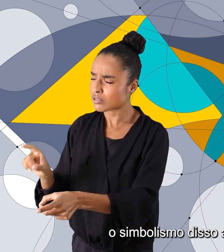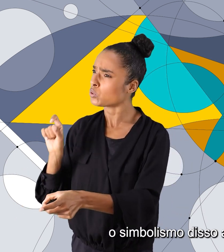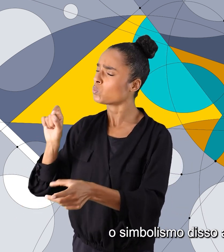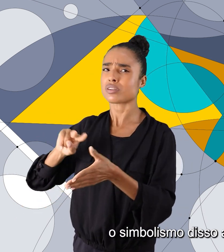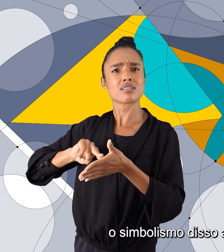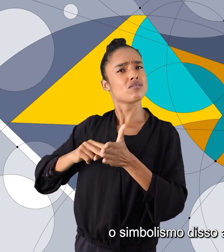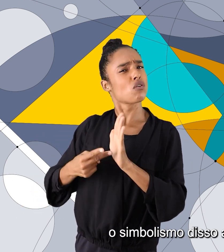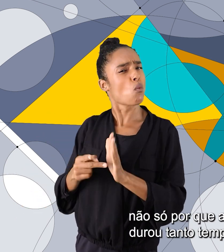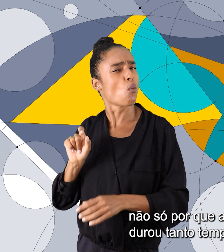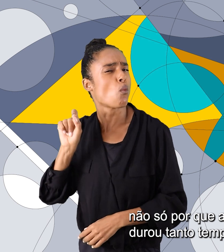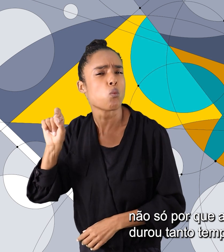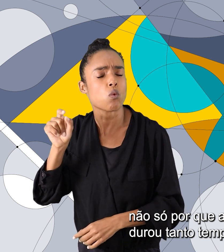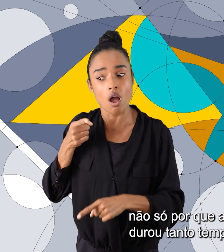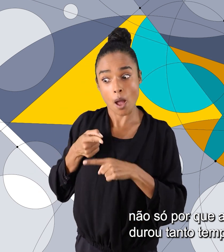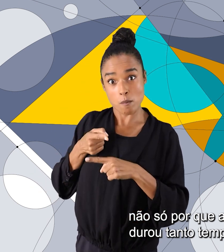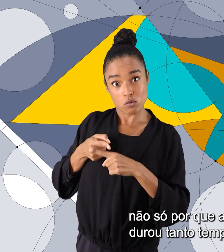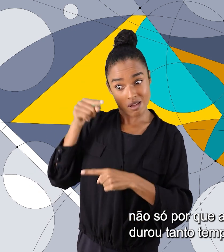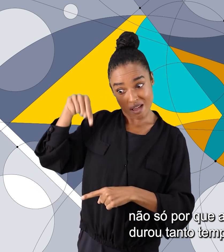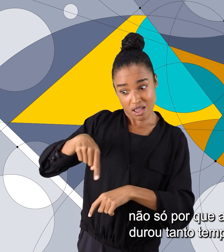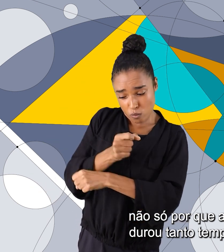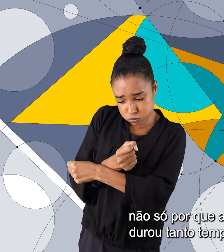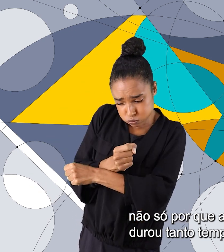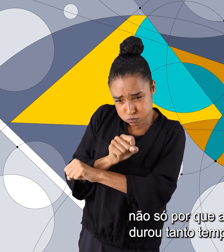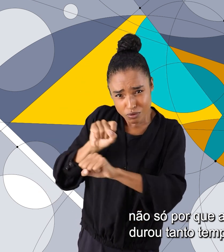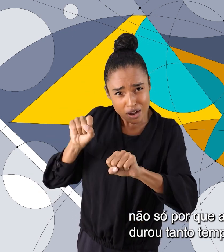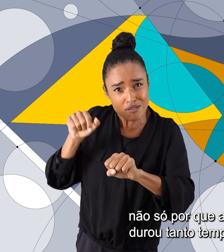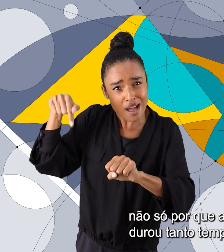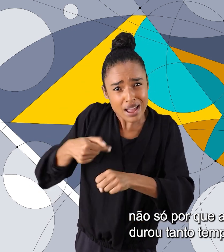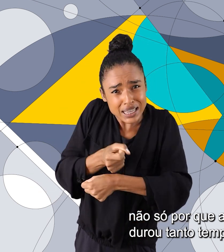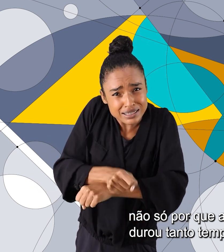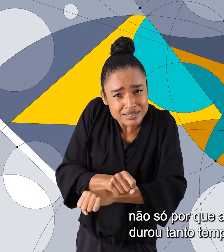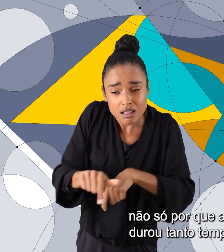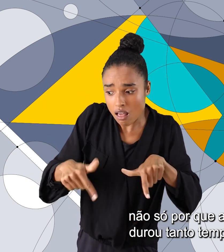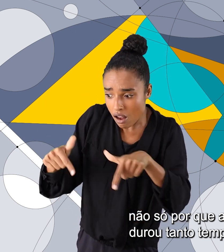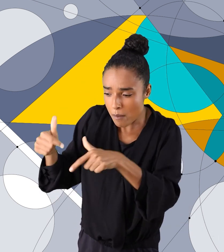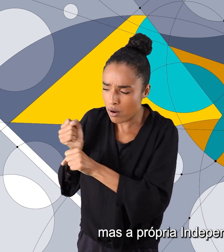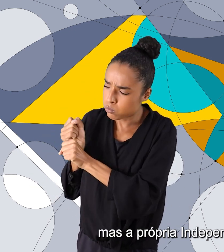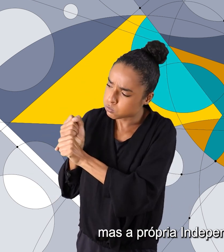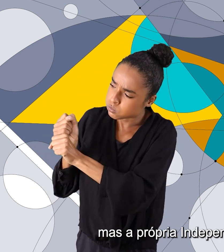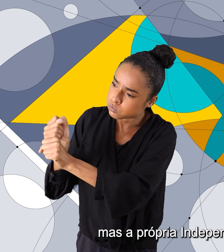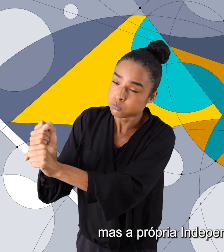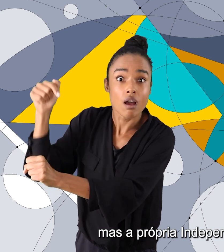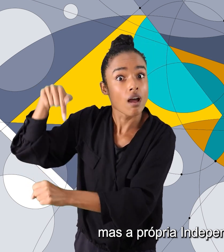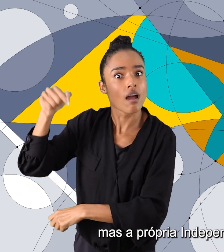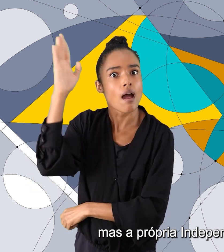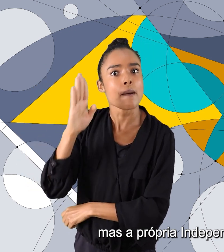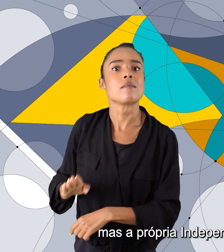disso ajuda a explicar não só por que a escravidão durou tanto tempo no Brasil, mas a